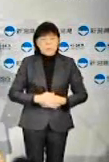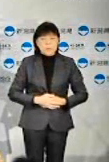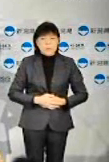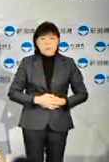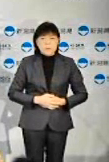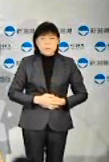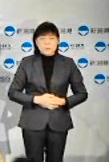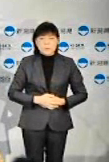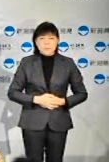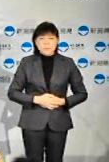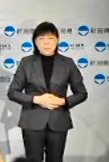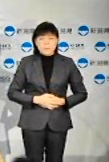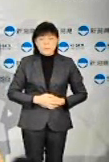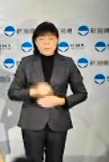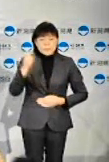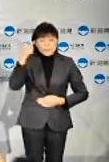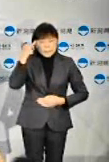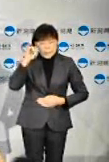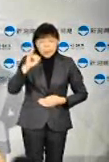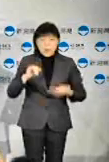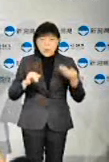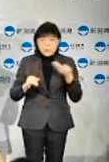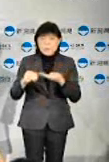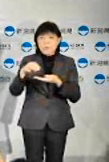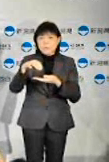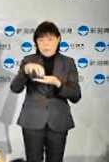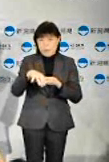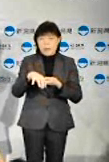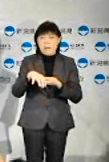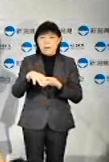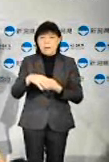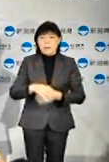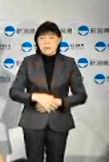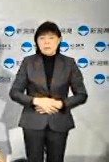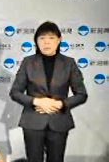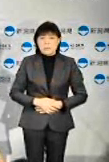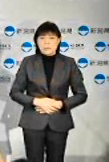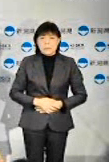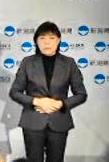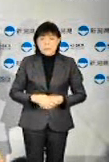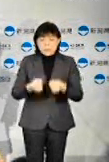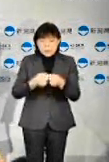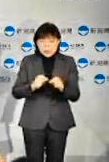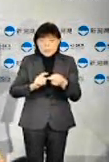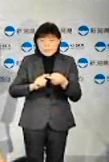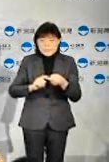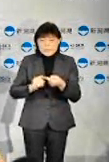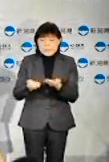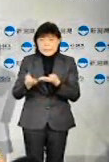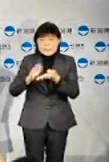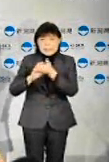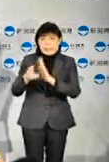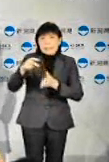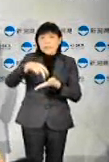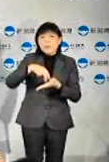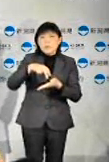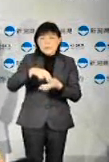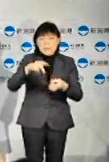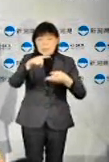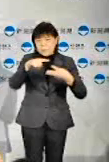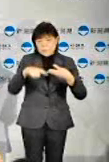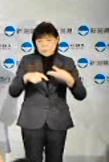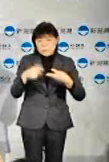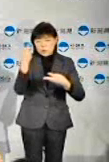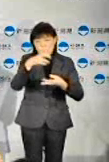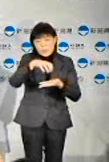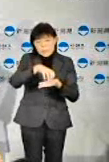の意見を聞く場になっていくと思いますね。 具体的にその件としてあのこの前まで開かれているのはあくまで3つの検証に